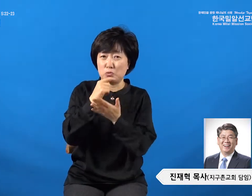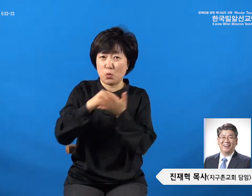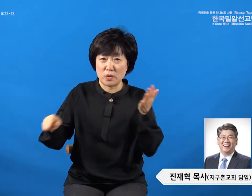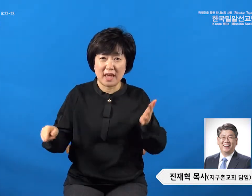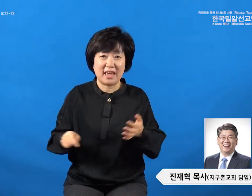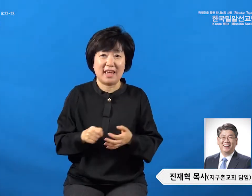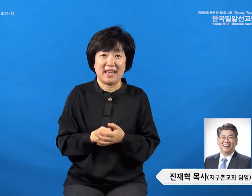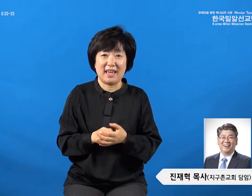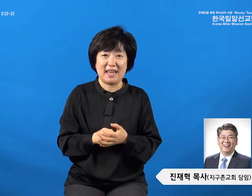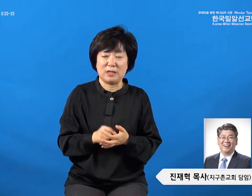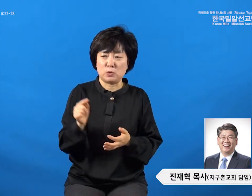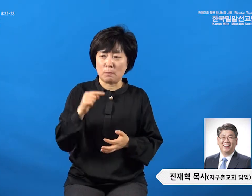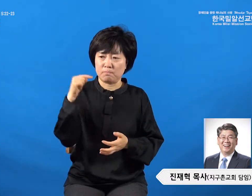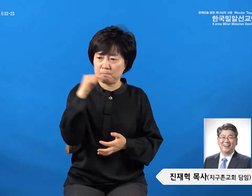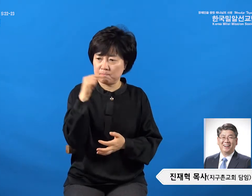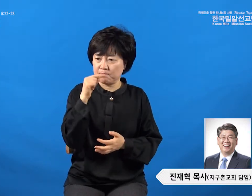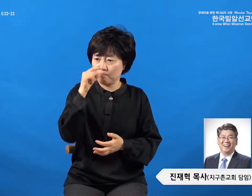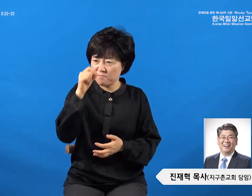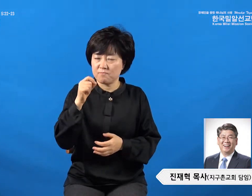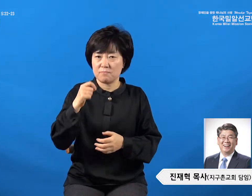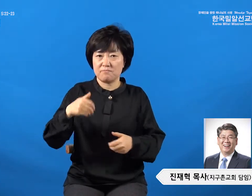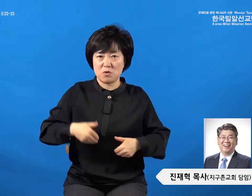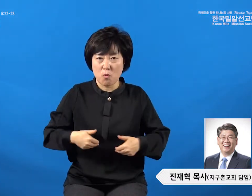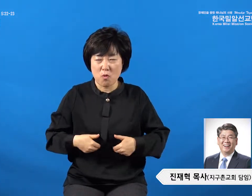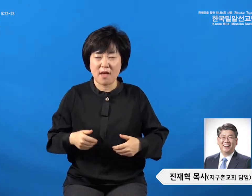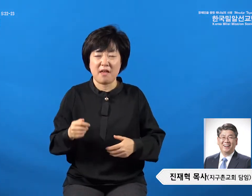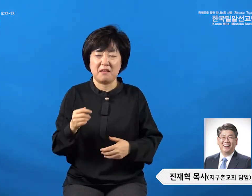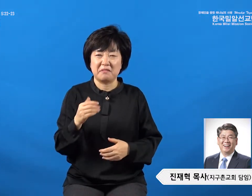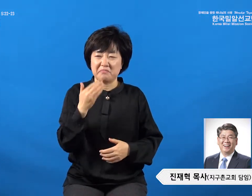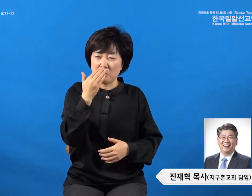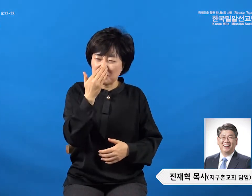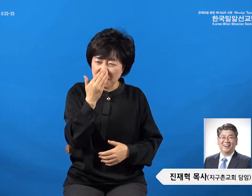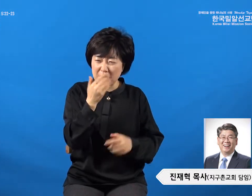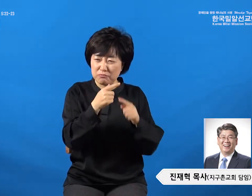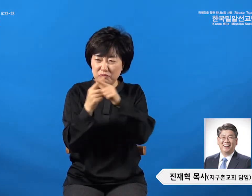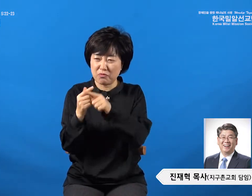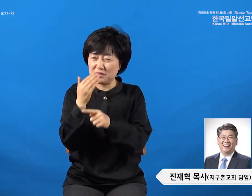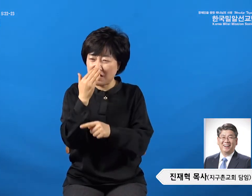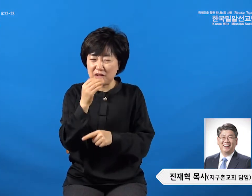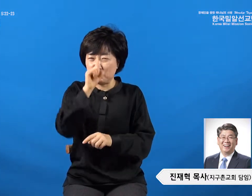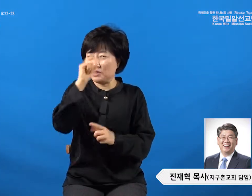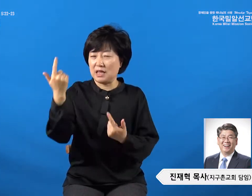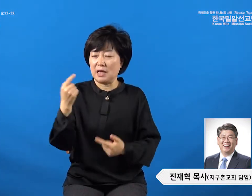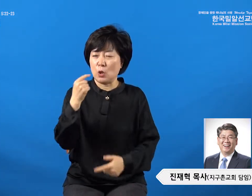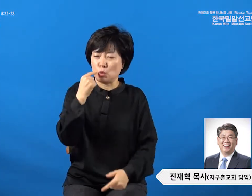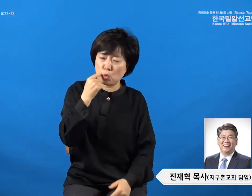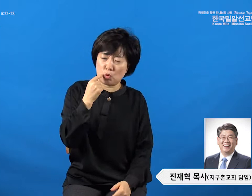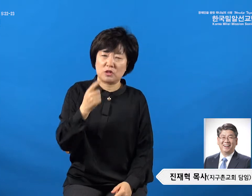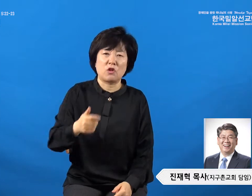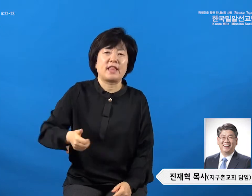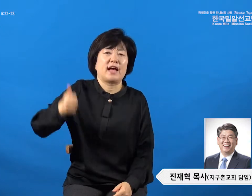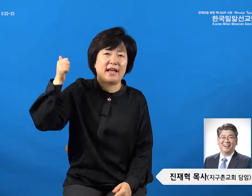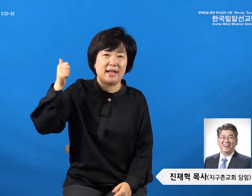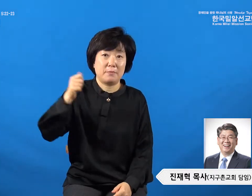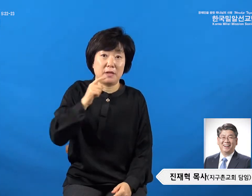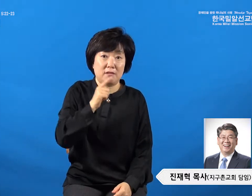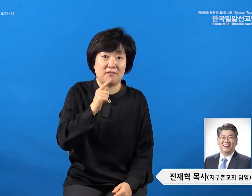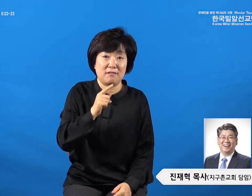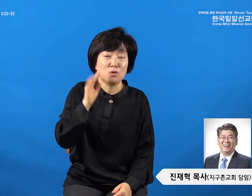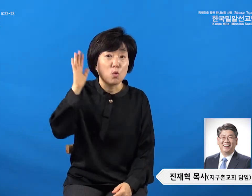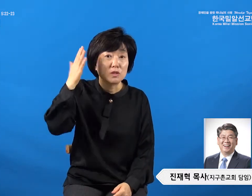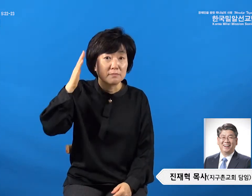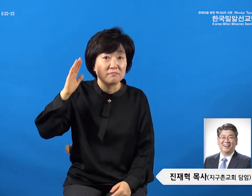듯한, 모질지 못해서 능력이 약간 딸리는, 그래서 오히려 착함보다는 독함을 더